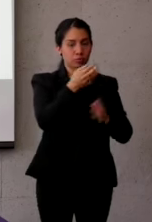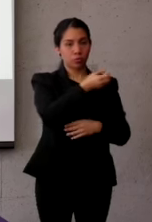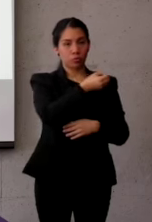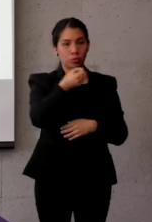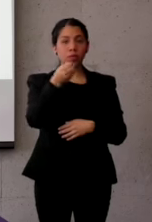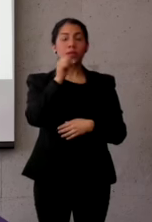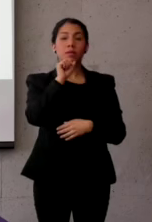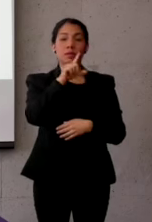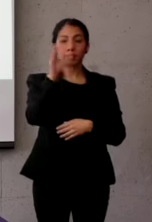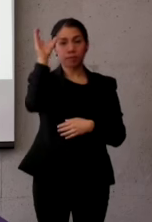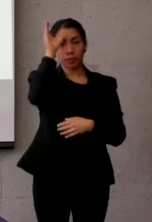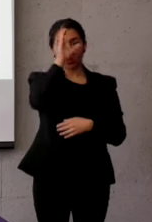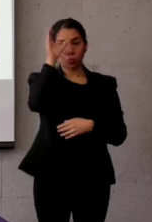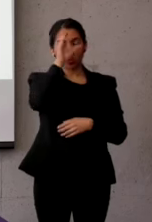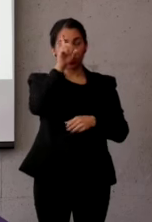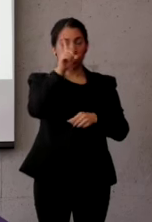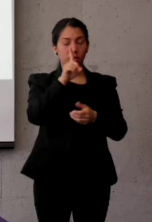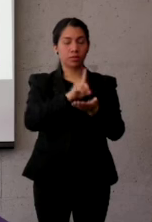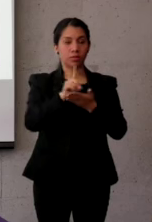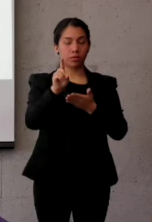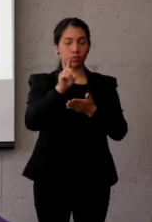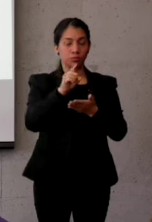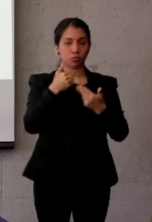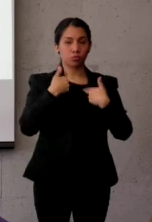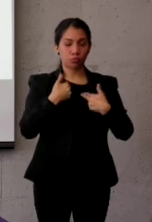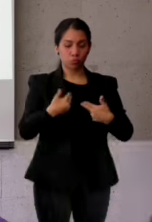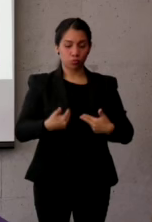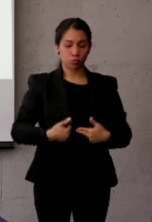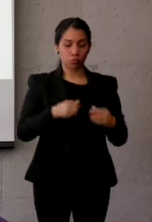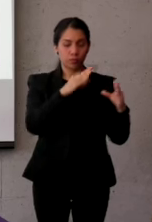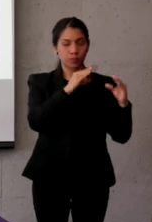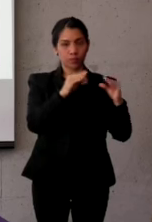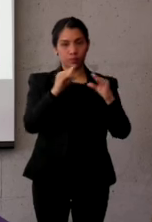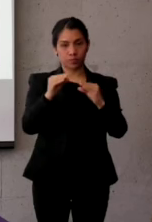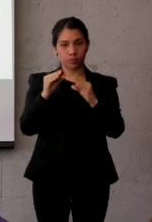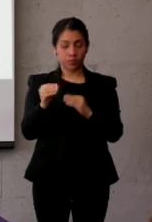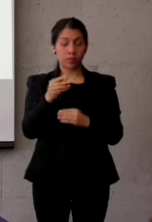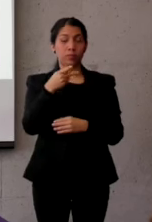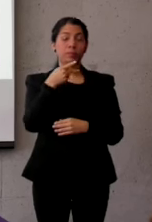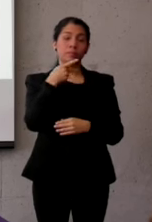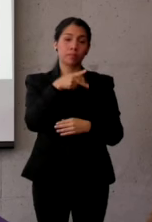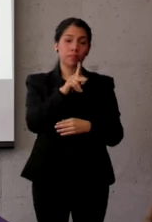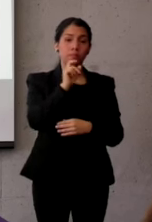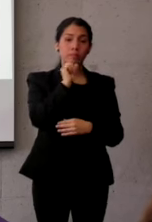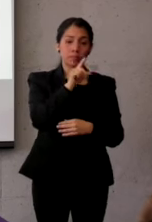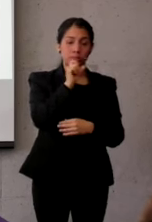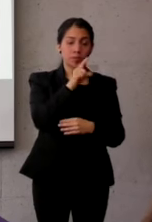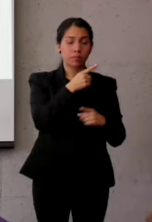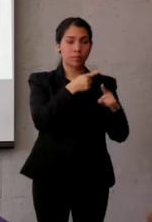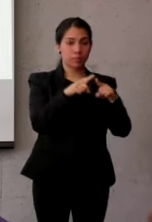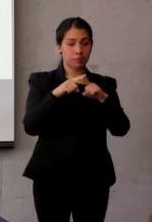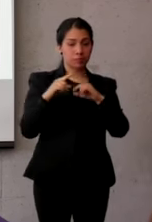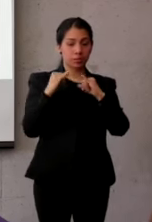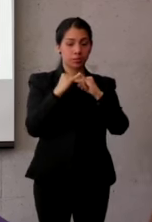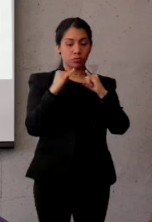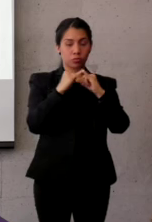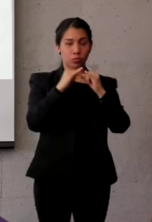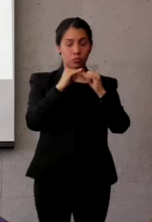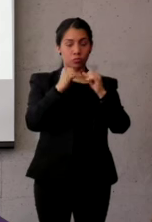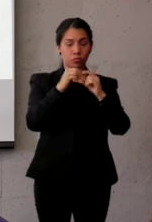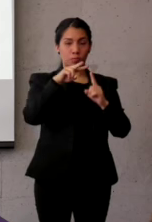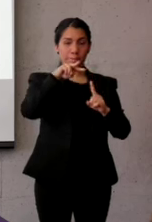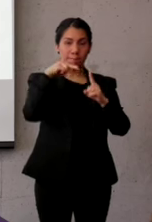de la cultura de derechos humanos y otras actividades para el fortalecimiento mutuo de dichas instituciones en el ámbito de